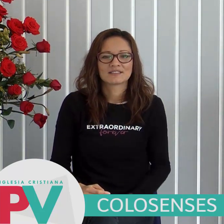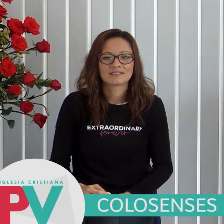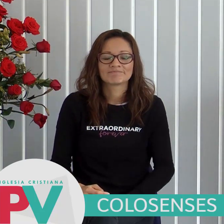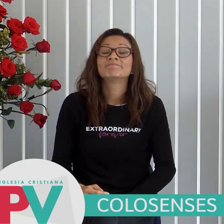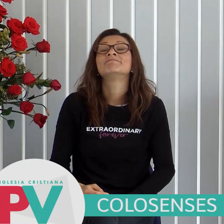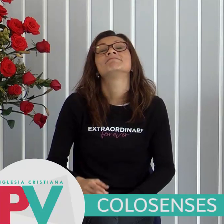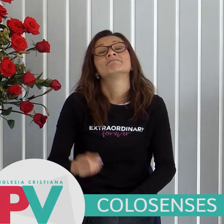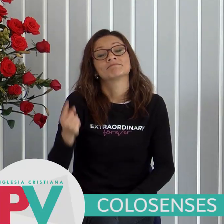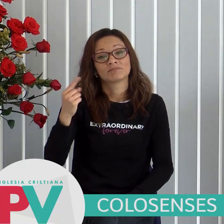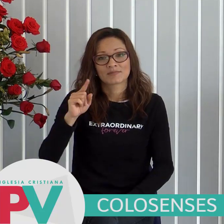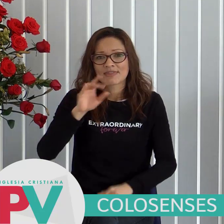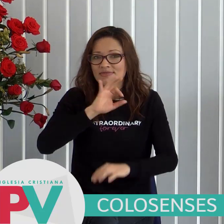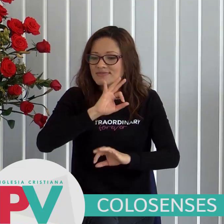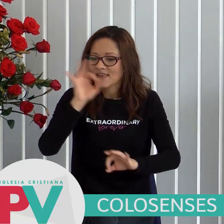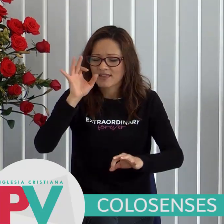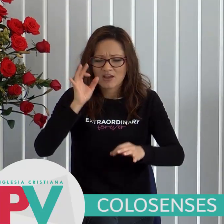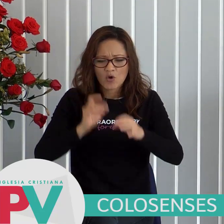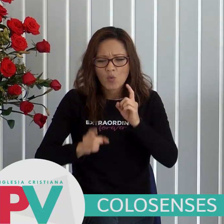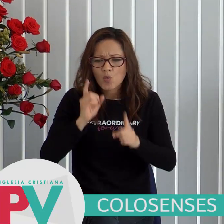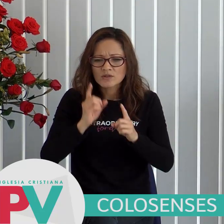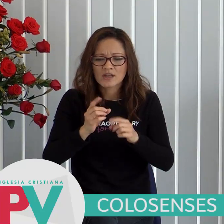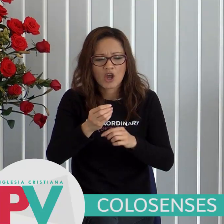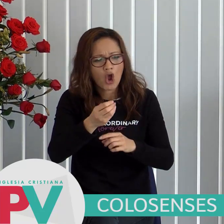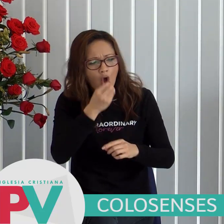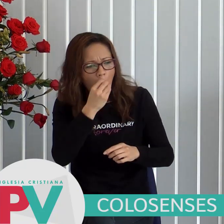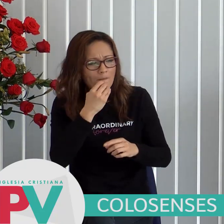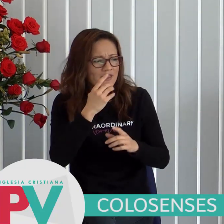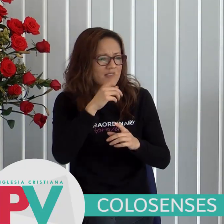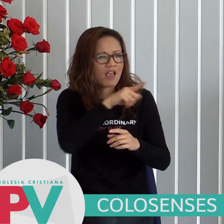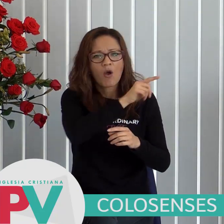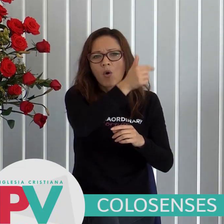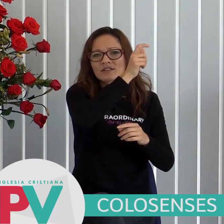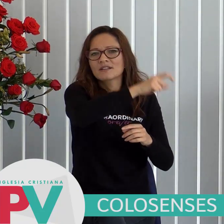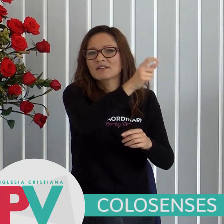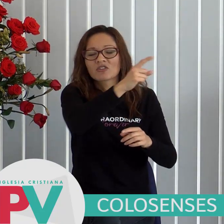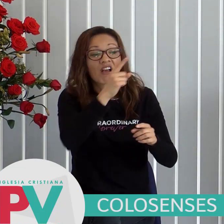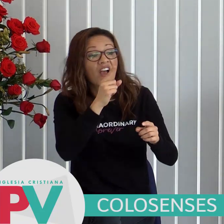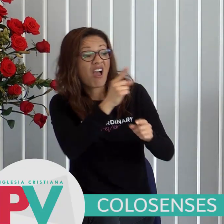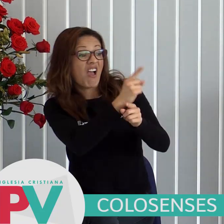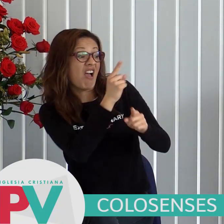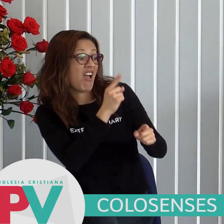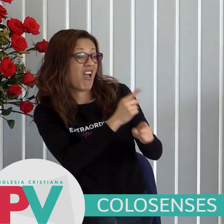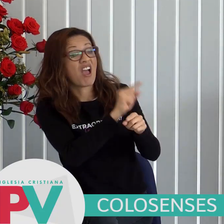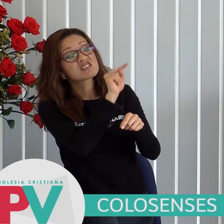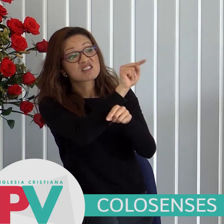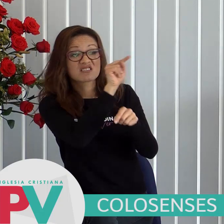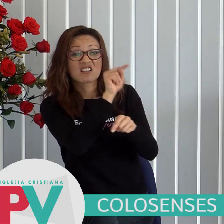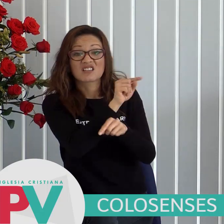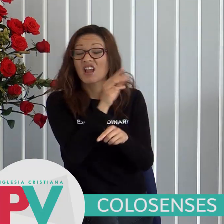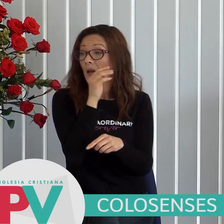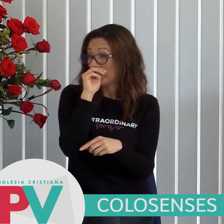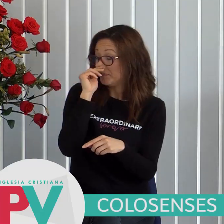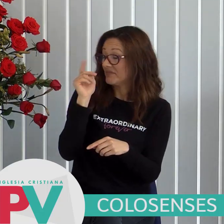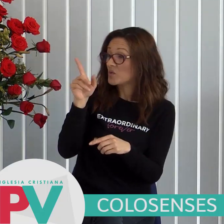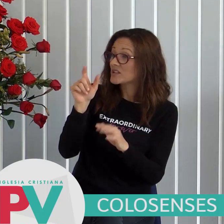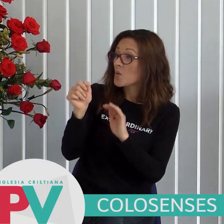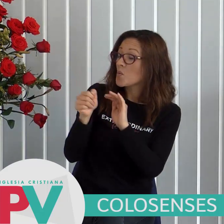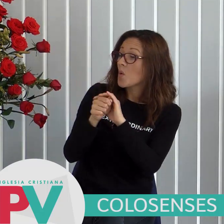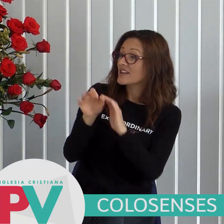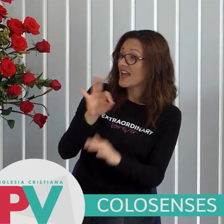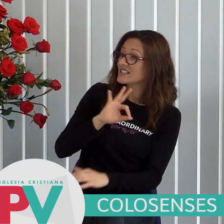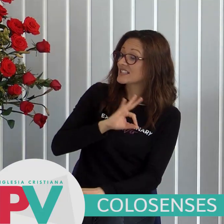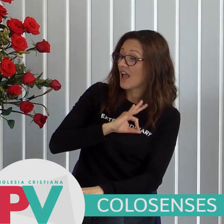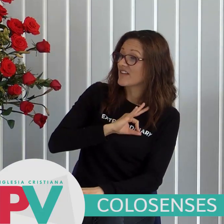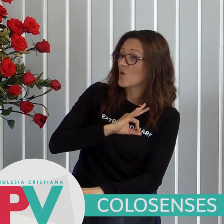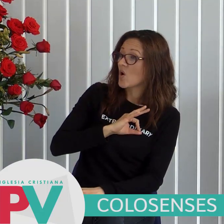Por lo tanto, nadie os juzgue en comida, en bebida, en cuanto a días de reposo, fiestas, lunas nuevas. Ay, ¿ustedes guardan el Shabbat? ¿O el